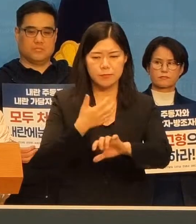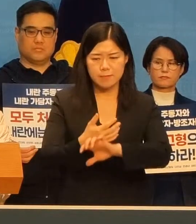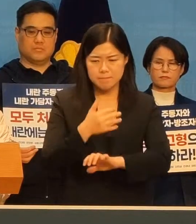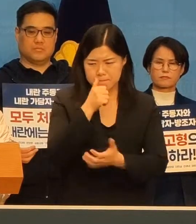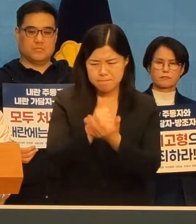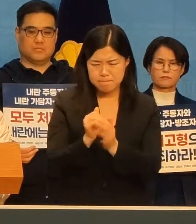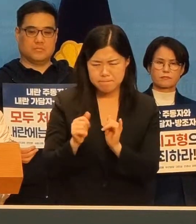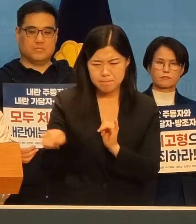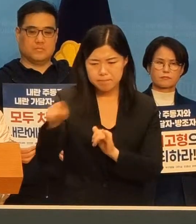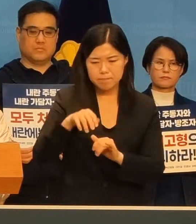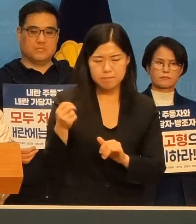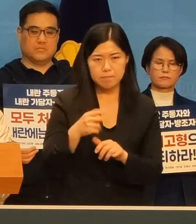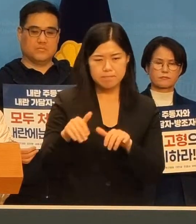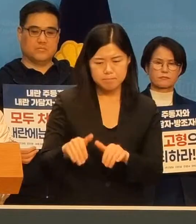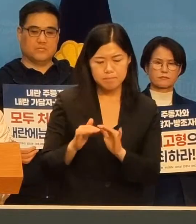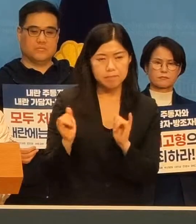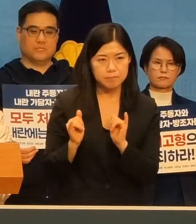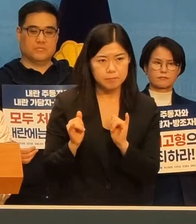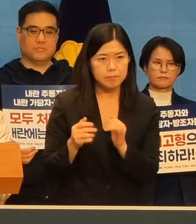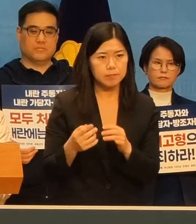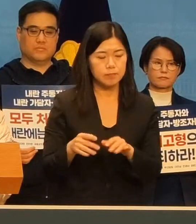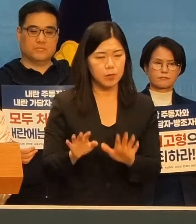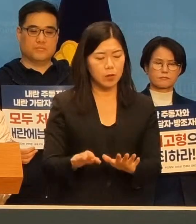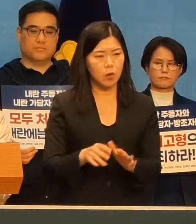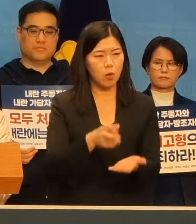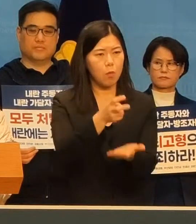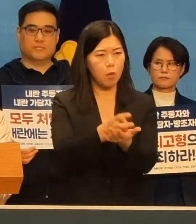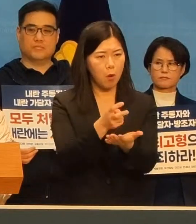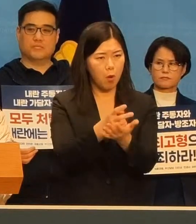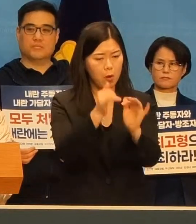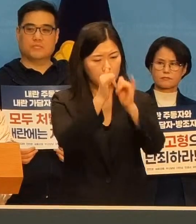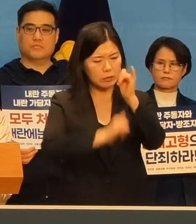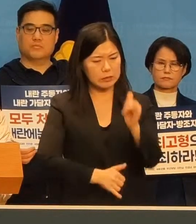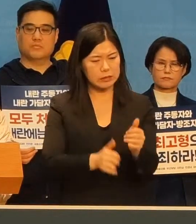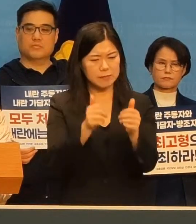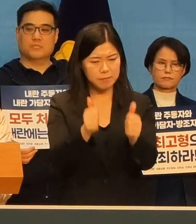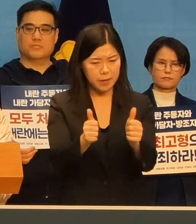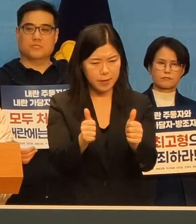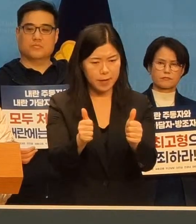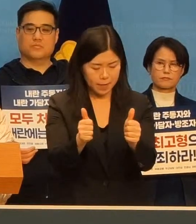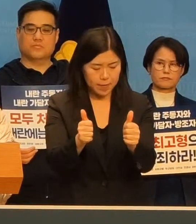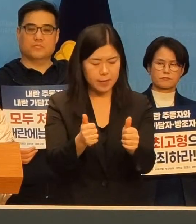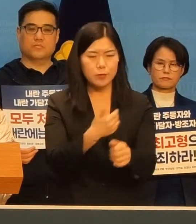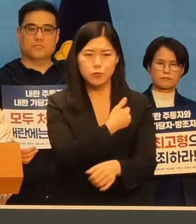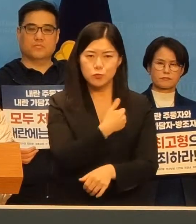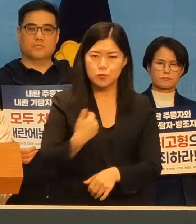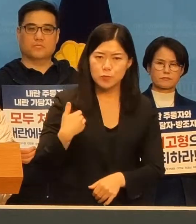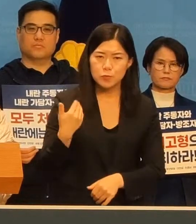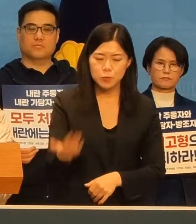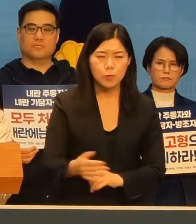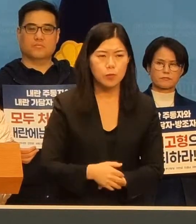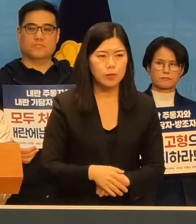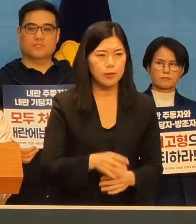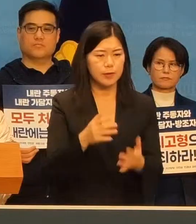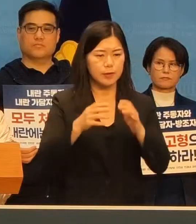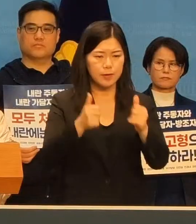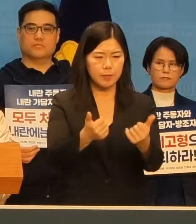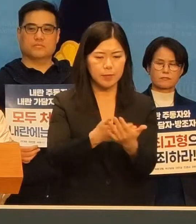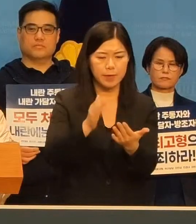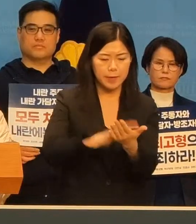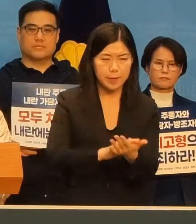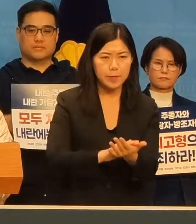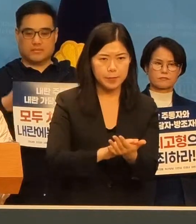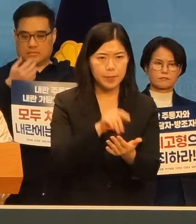내란범들과 부역자들이 마땅한 법적, 역사적 심판을 받고 사법개혁으로 우리